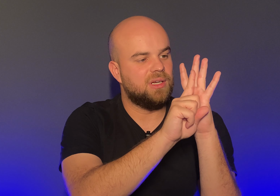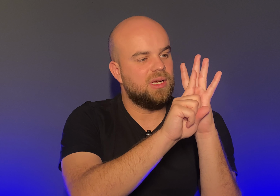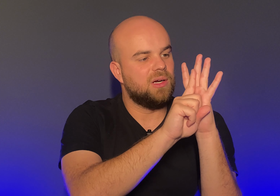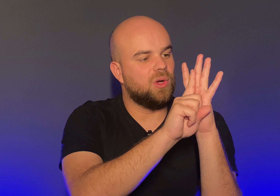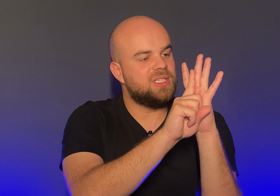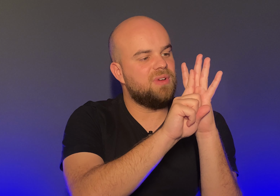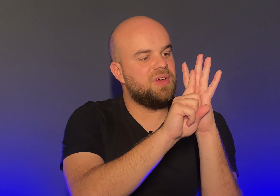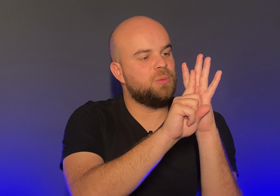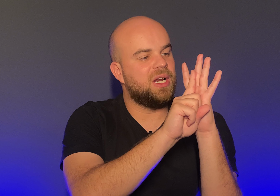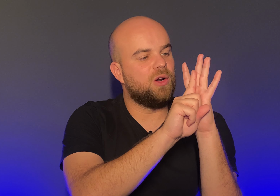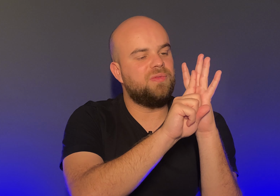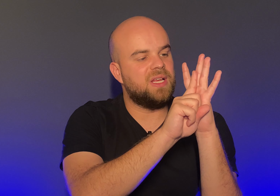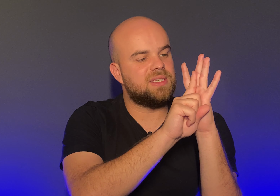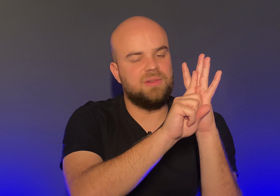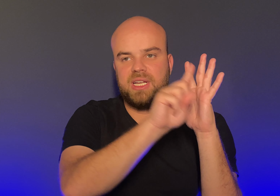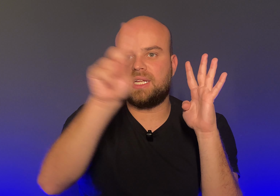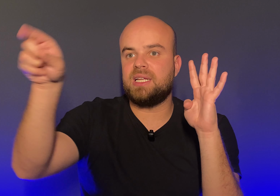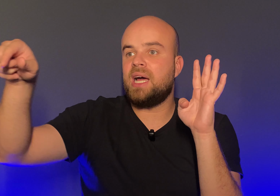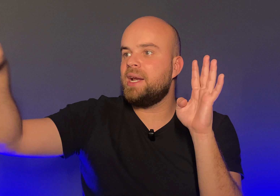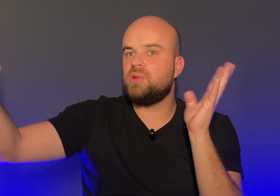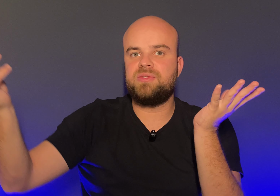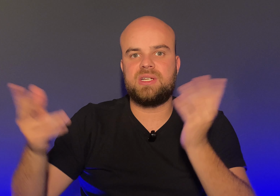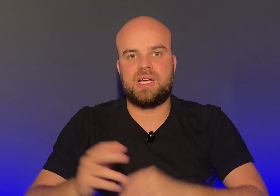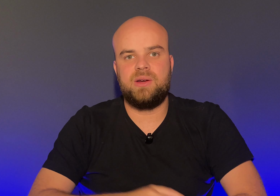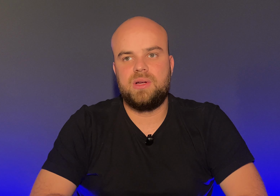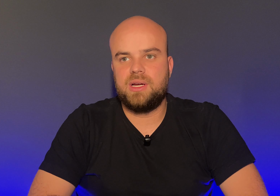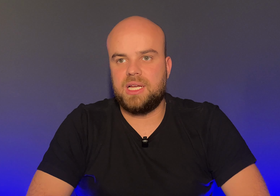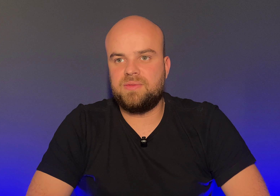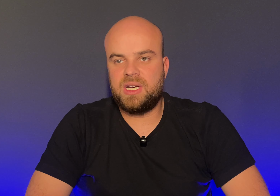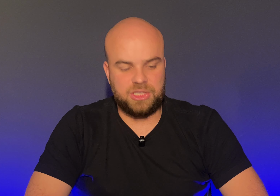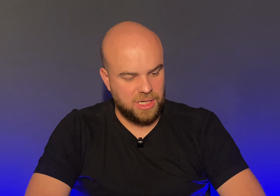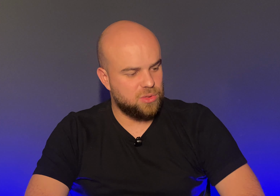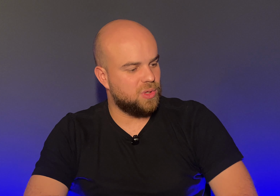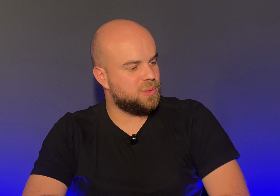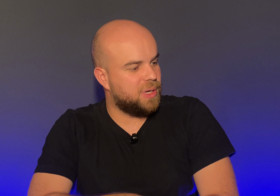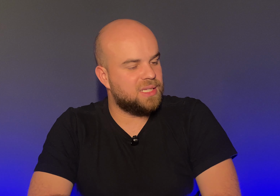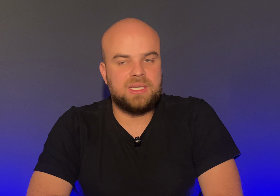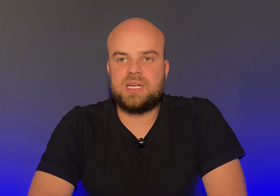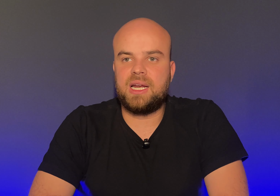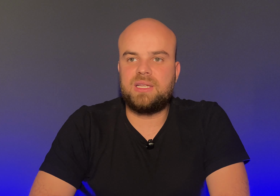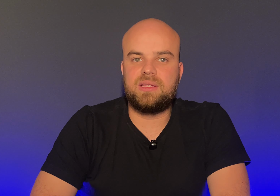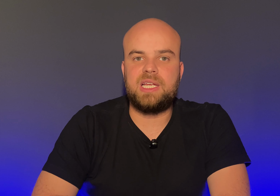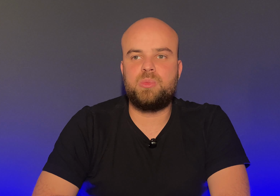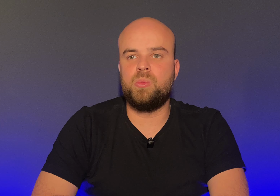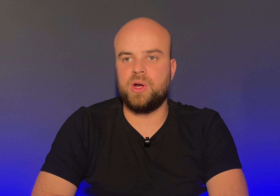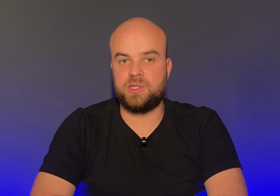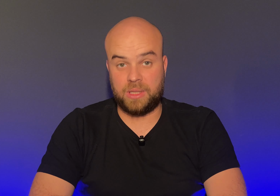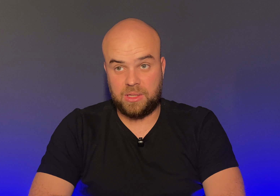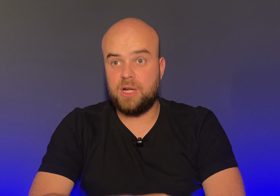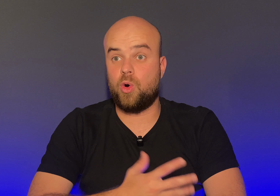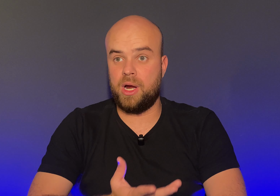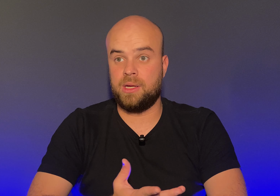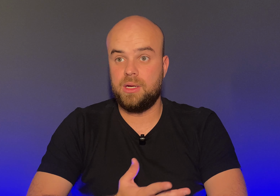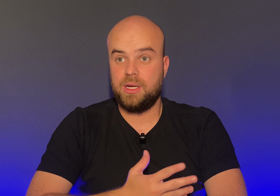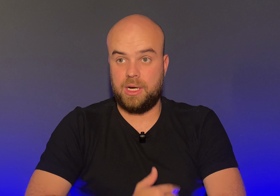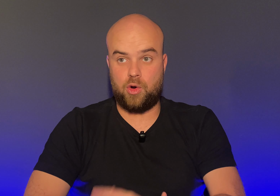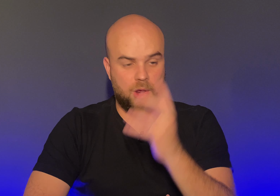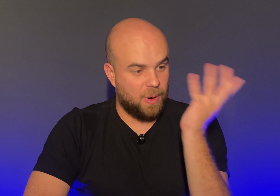Quando você vai ver de maneira ofensiva ele tá dentro da área do adversário aí você fala Jesus parece que esse cara tem três pulmões de tanto que ele corre ele corre